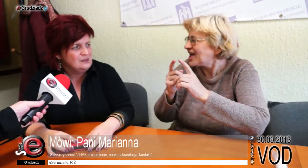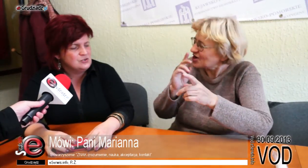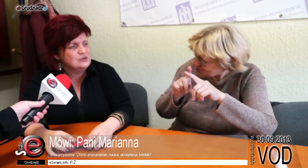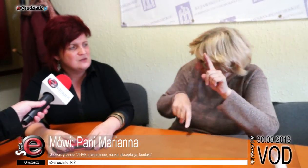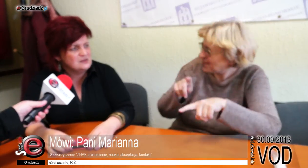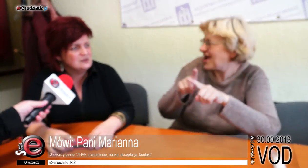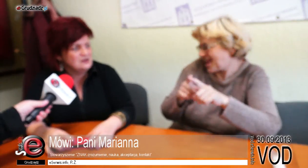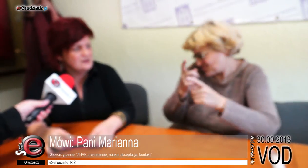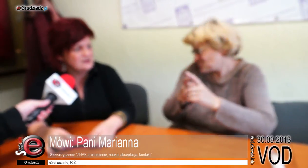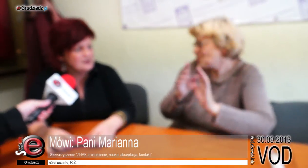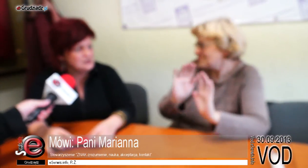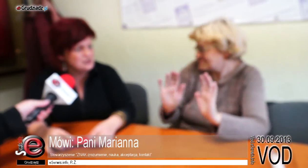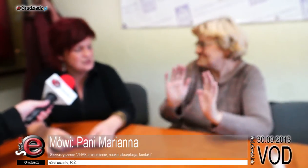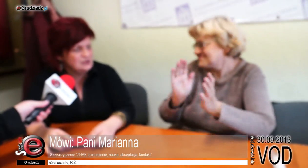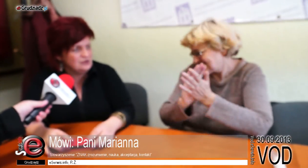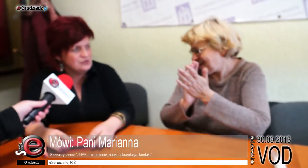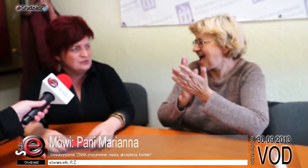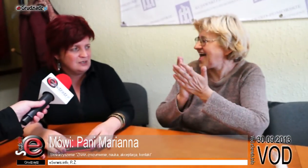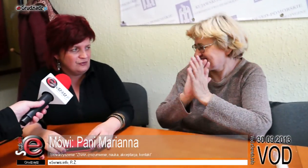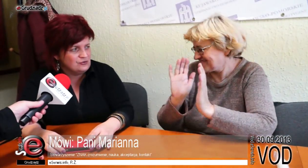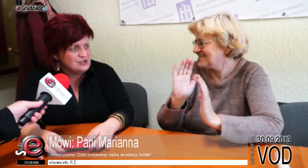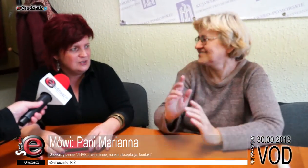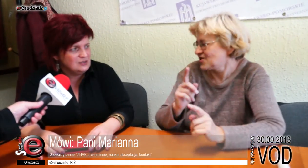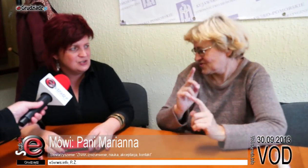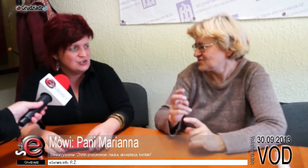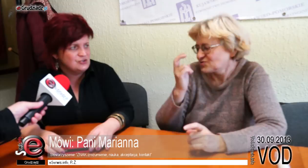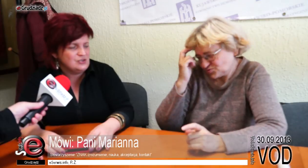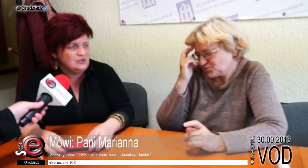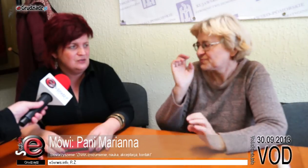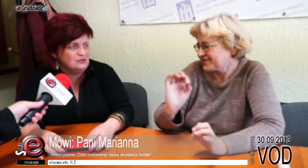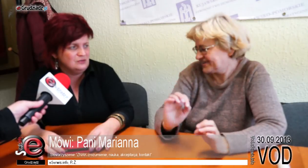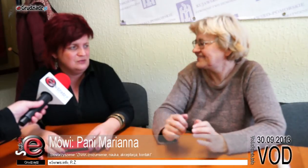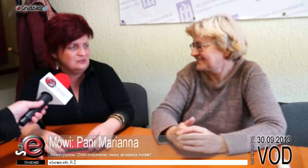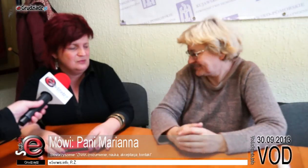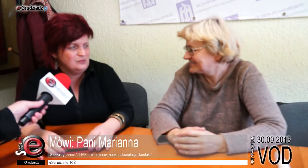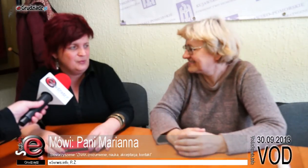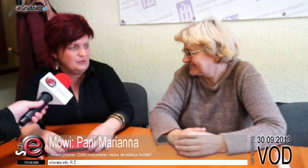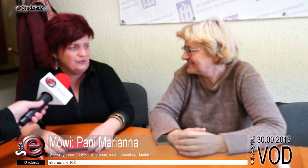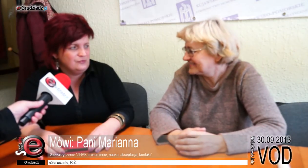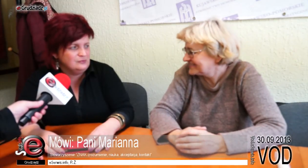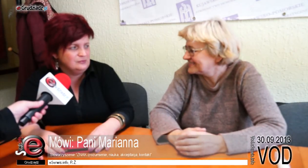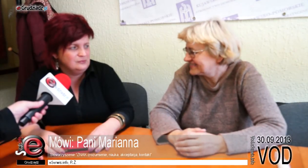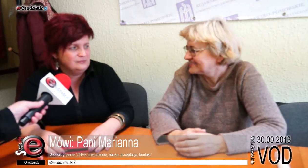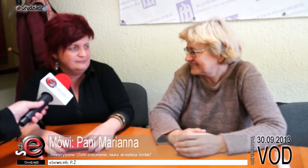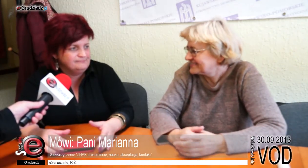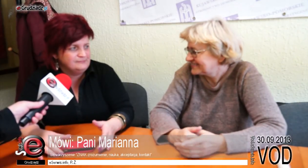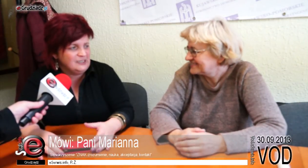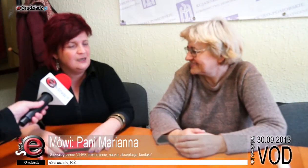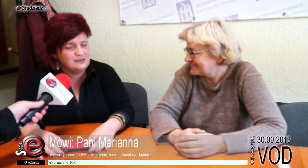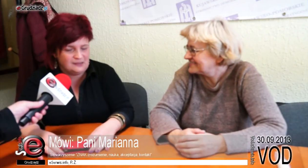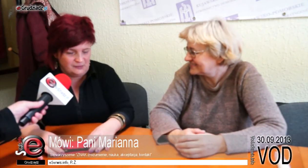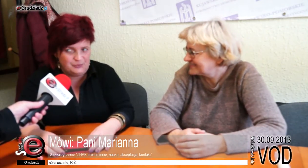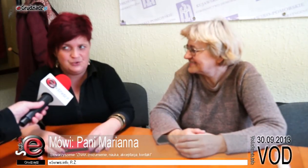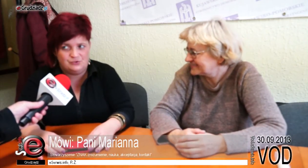Czy to jest na takiej zasadzie, jeżeli chodzi o takie codzienne życie, to po prostu na kartkach piszą,